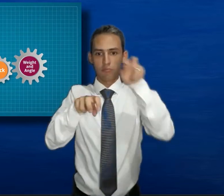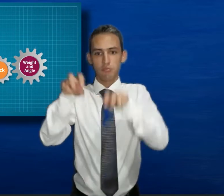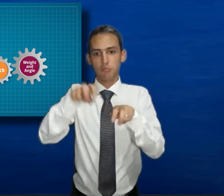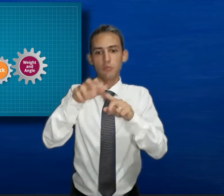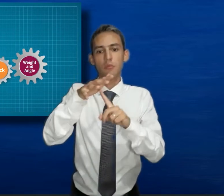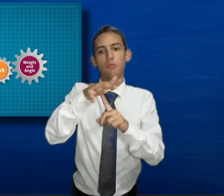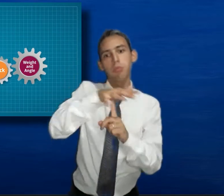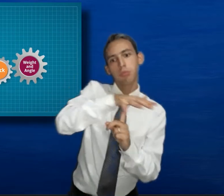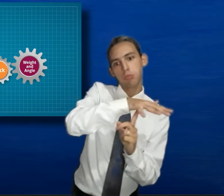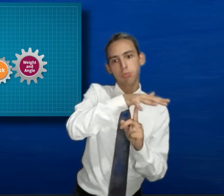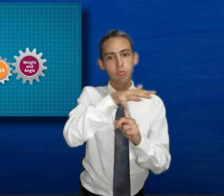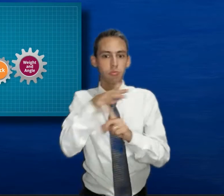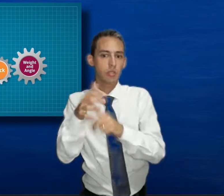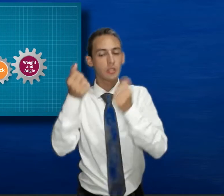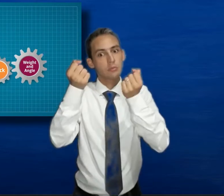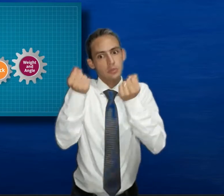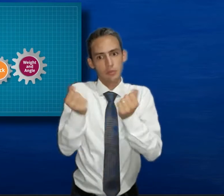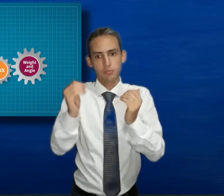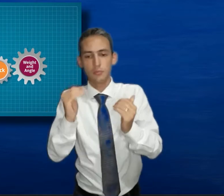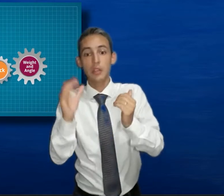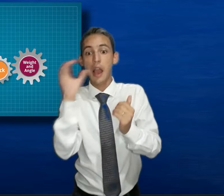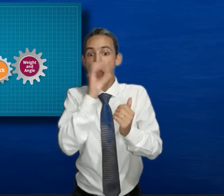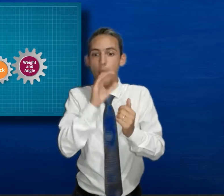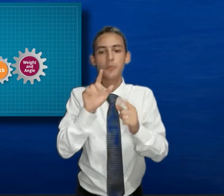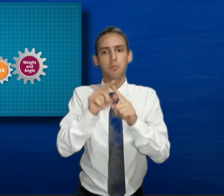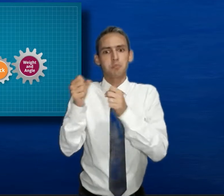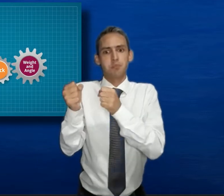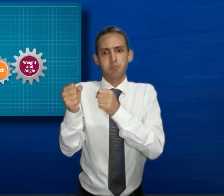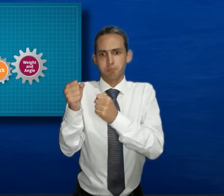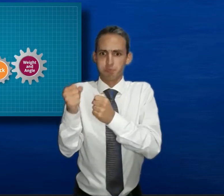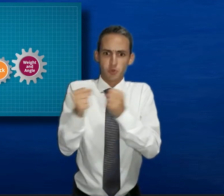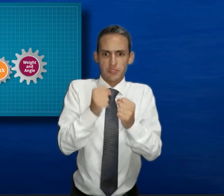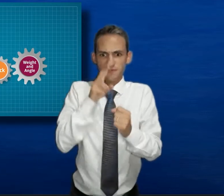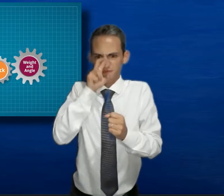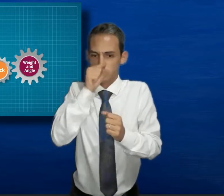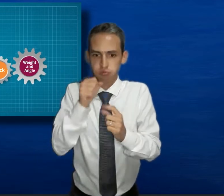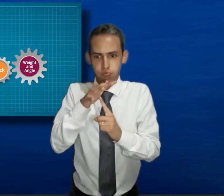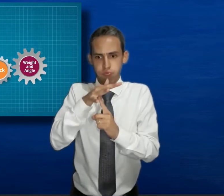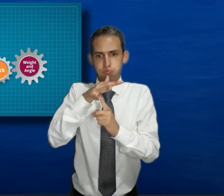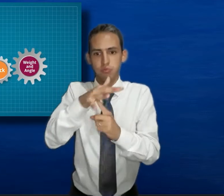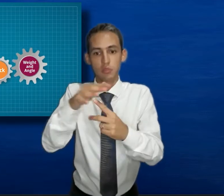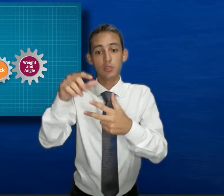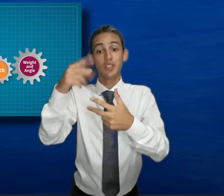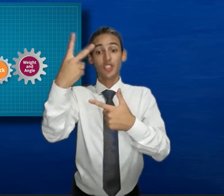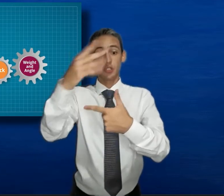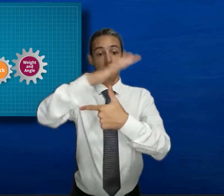fim, o peso da carga útil e o ângulo do helicóptero determinam a velocidade e a potência necessária para o rotor principal e